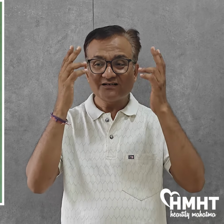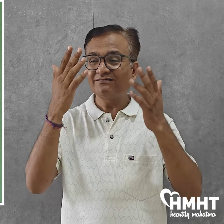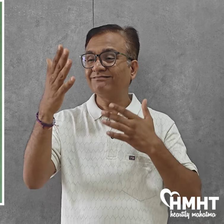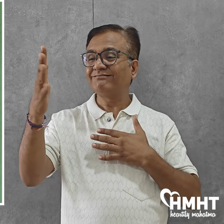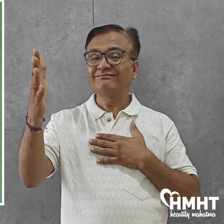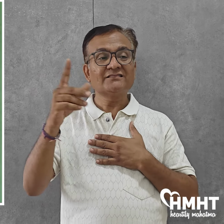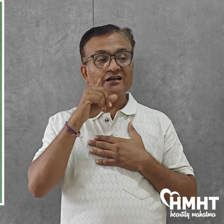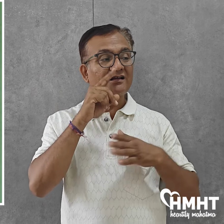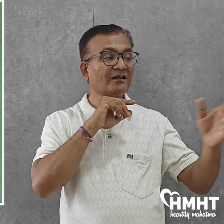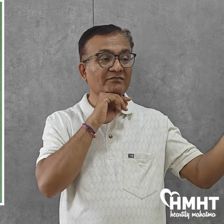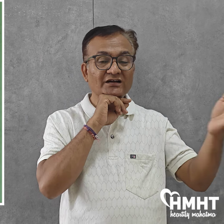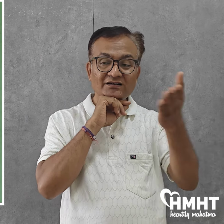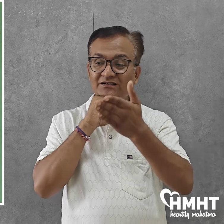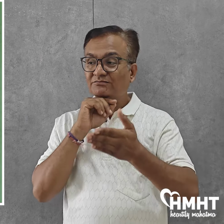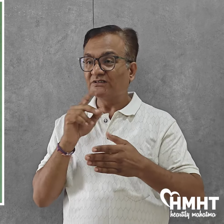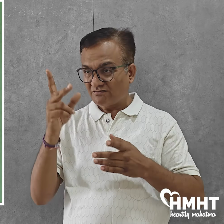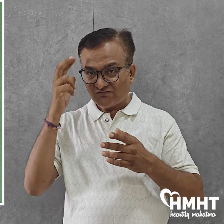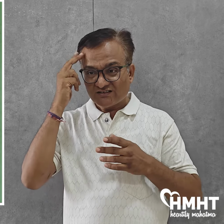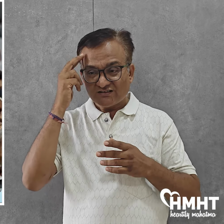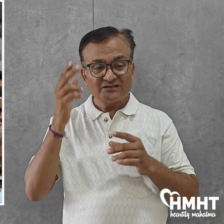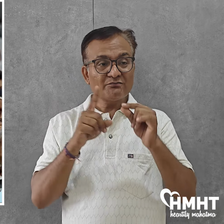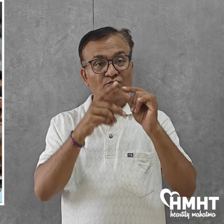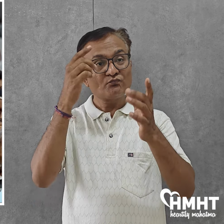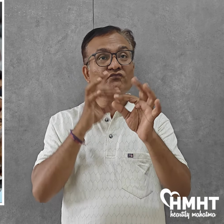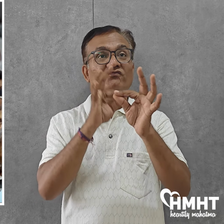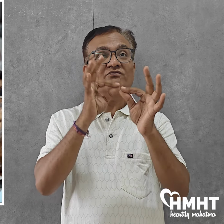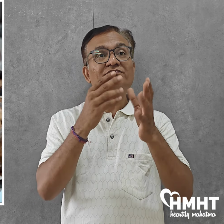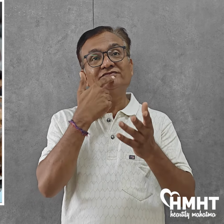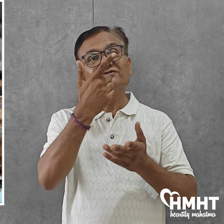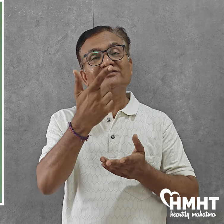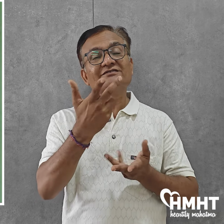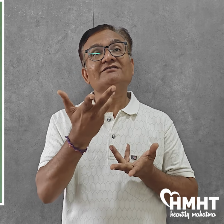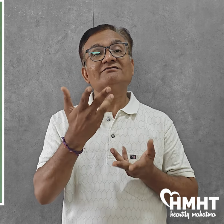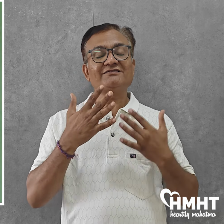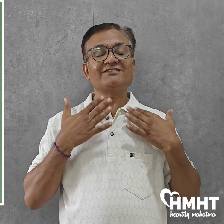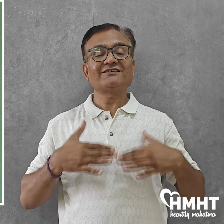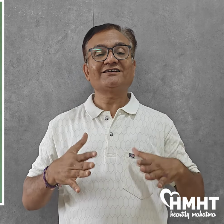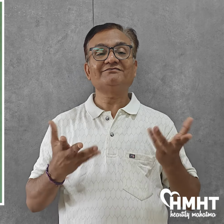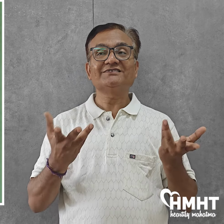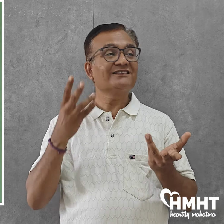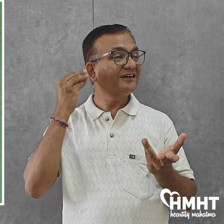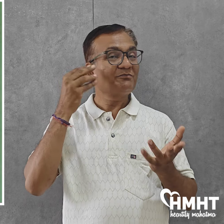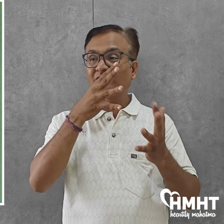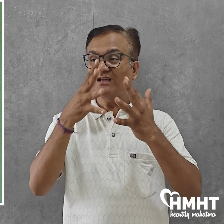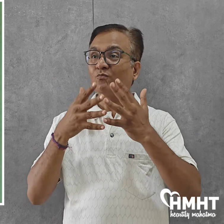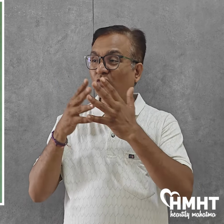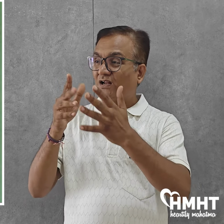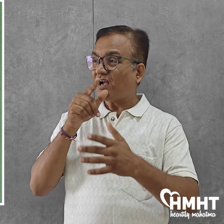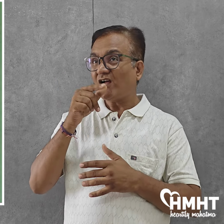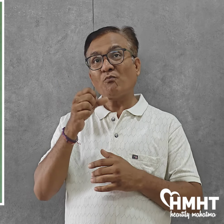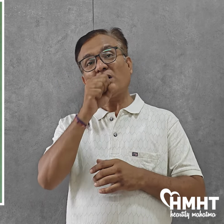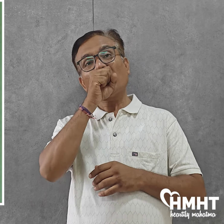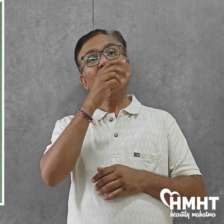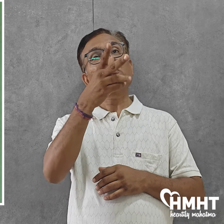બહેનો બેઠી છે મારી માટે શું વિચાર કર્યો તમે અત્યારે? નહીં. આરામથી પૂછો છો ને. હા. અને આ ટોળું તમને કહેવા આવ્યો હાય હાય તમે આવું પૂછો